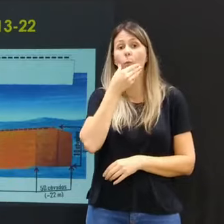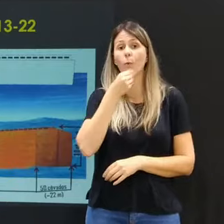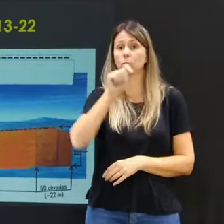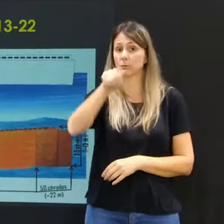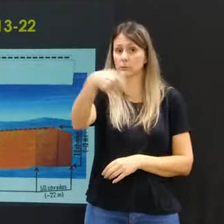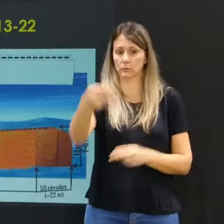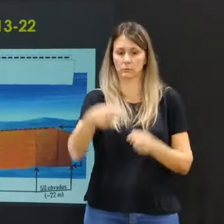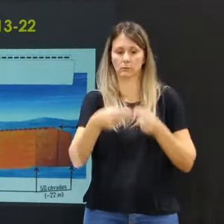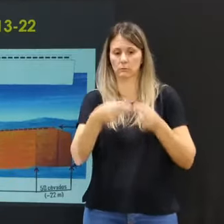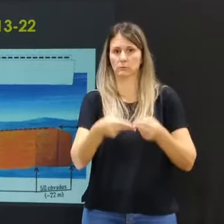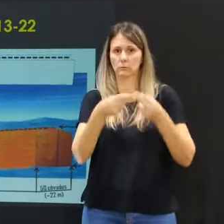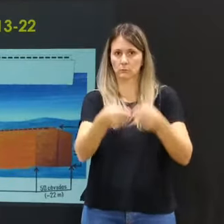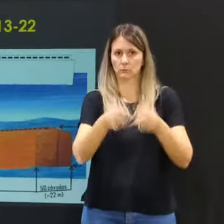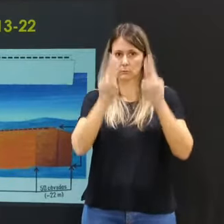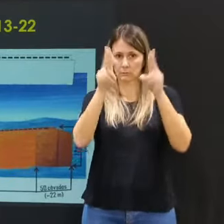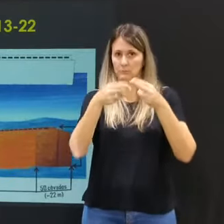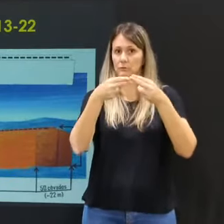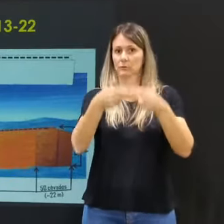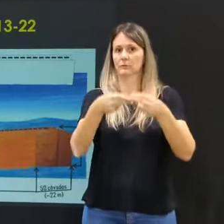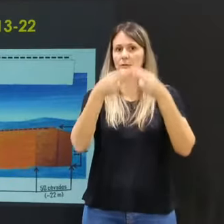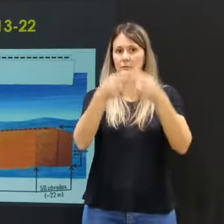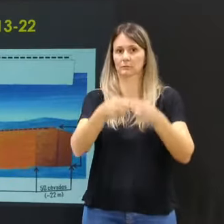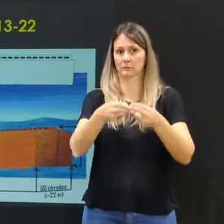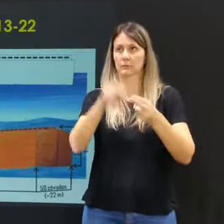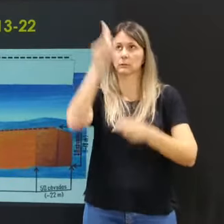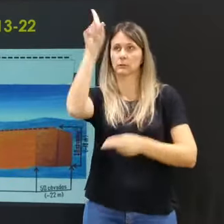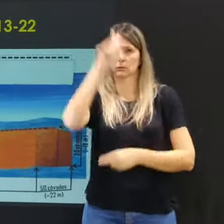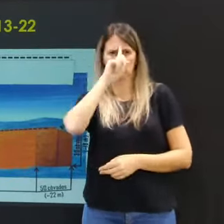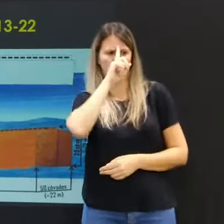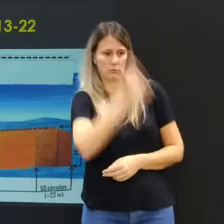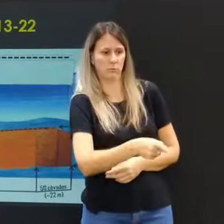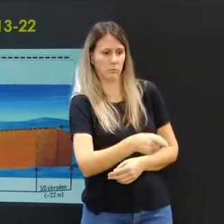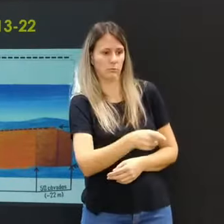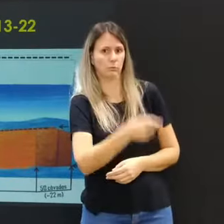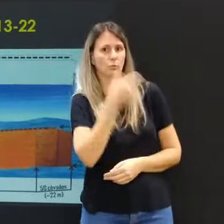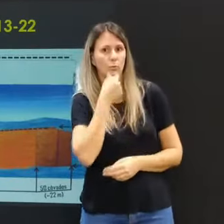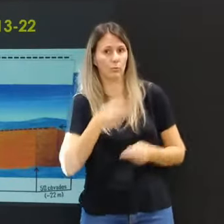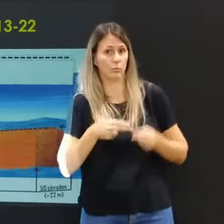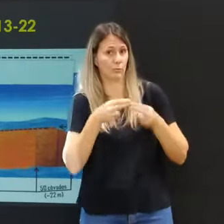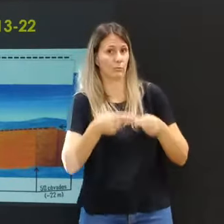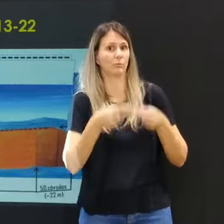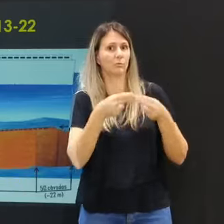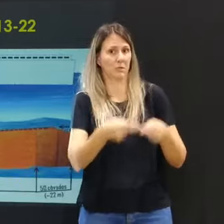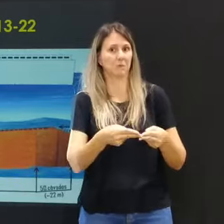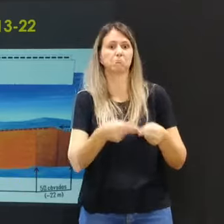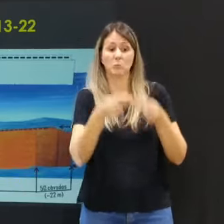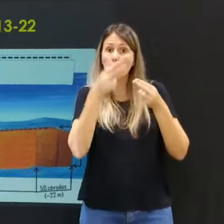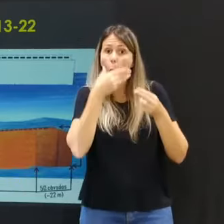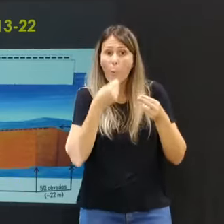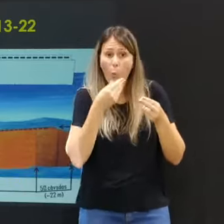Esse texto você vai encontrar esse sinal de Noé. Os dois dedos em N. Então, e Deus falou para Noé. Noé